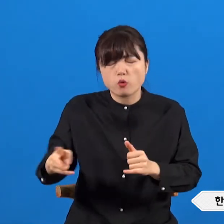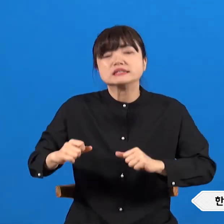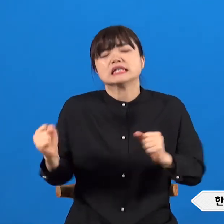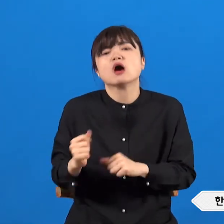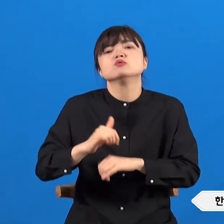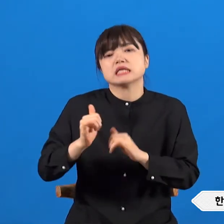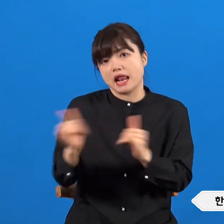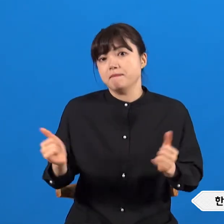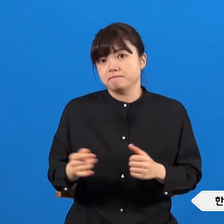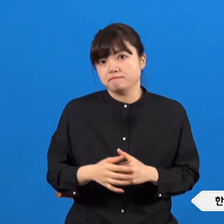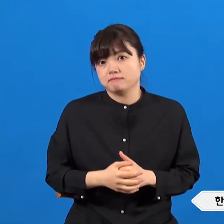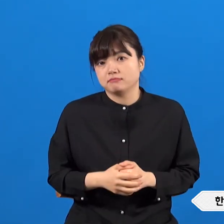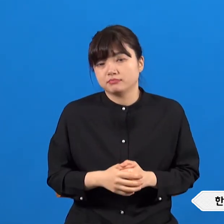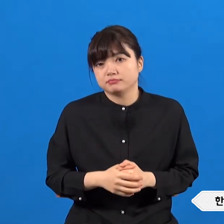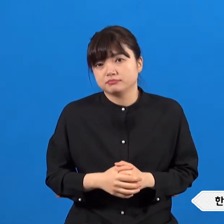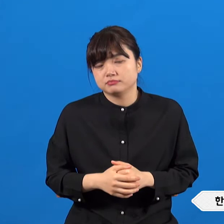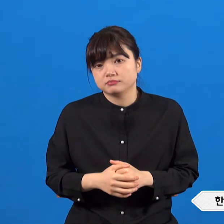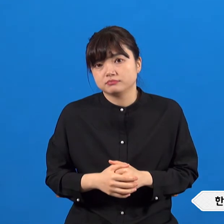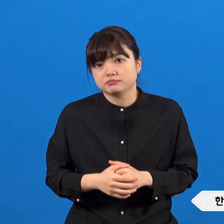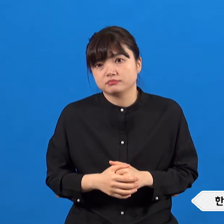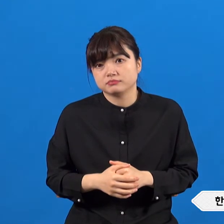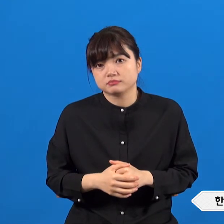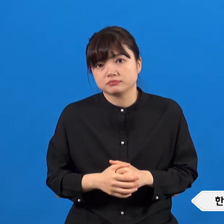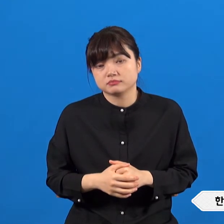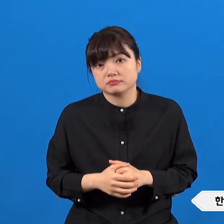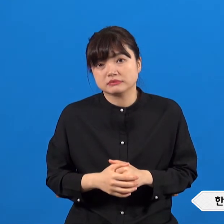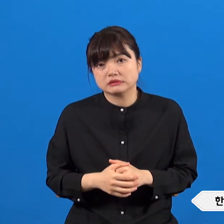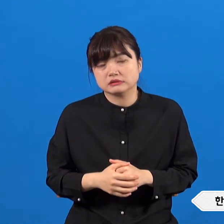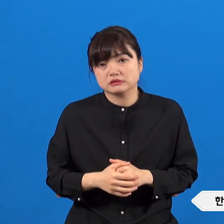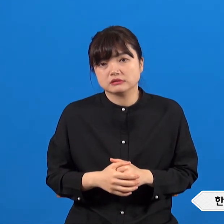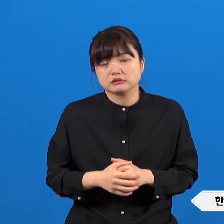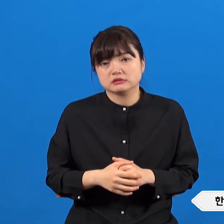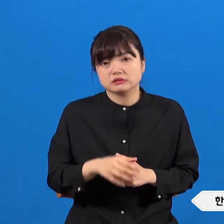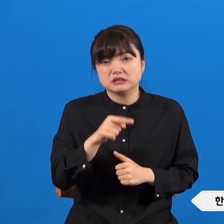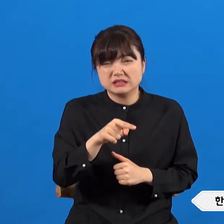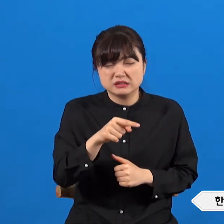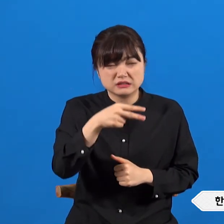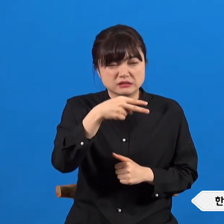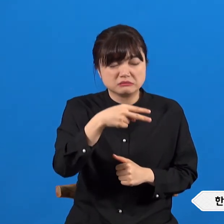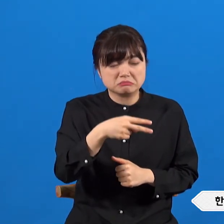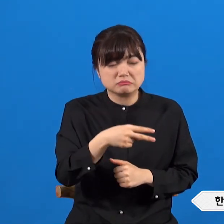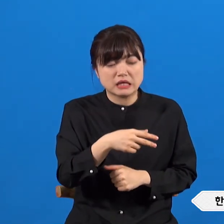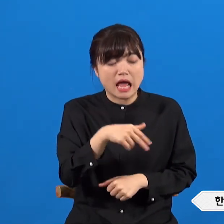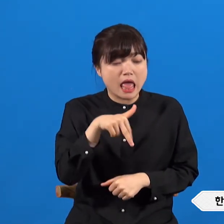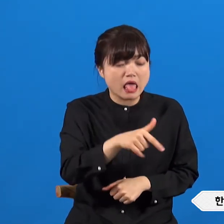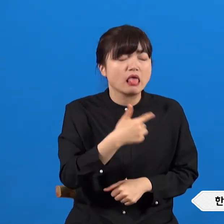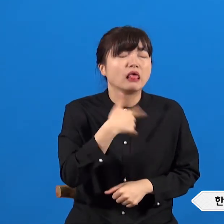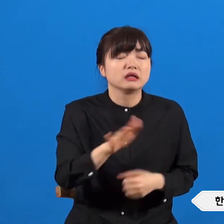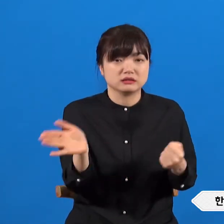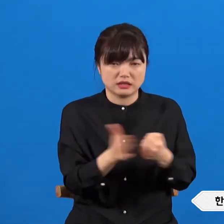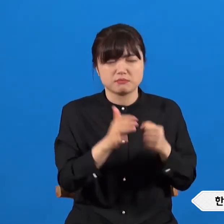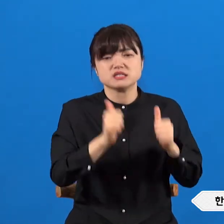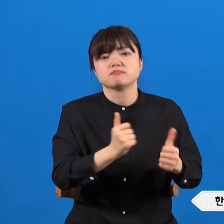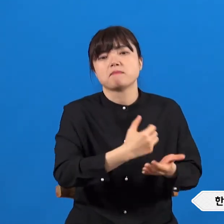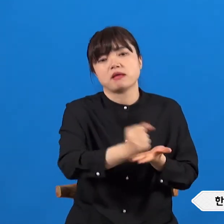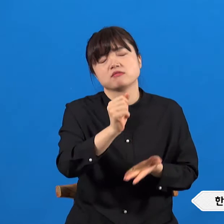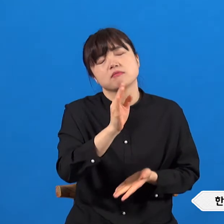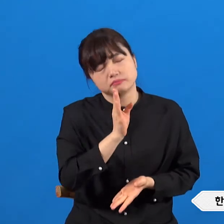것입니다. 그래서 생략의 죄 때문에 심판을 받는다, 그 말이 맞는